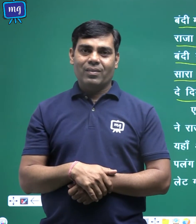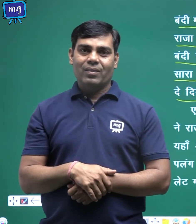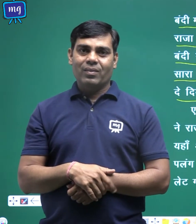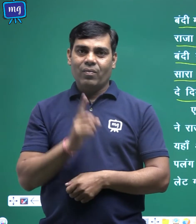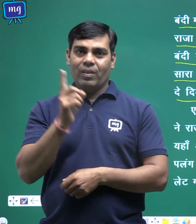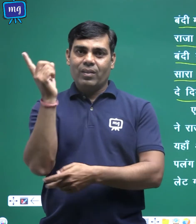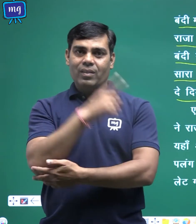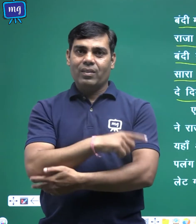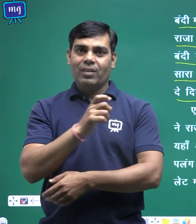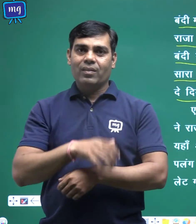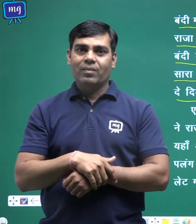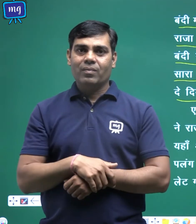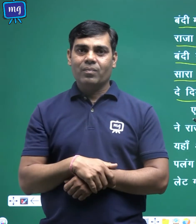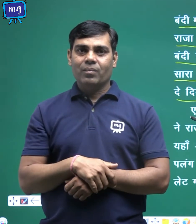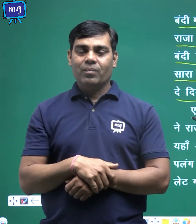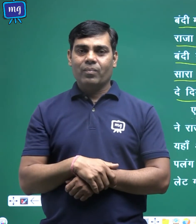एक दिन